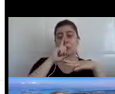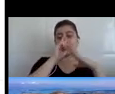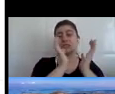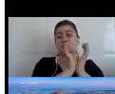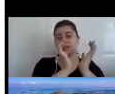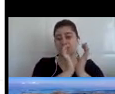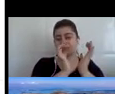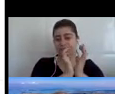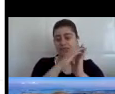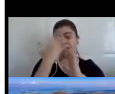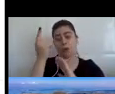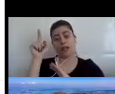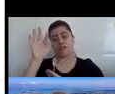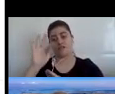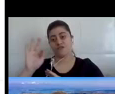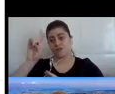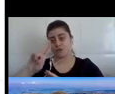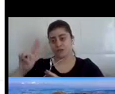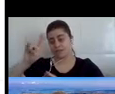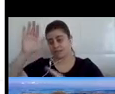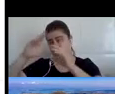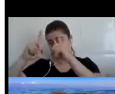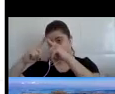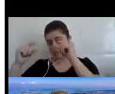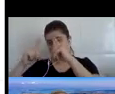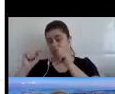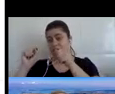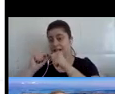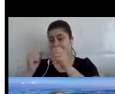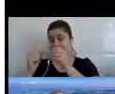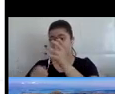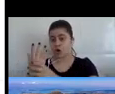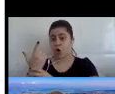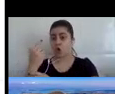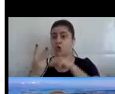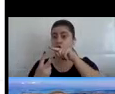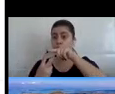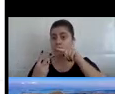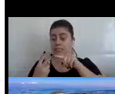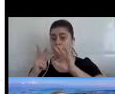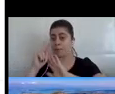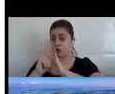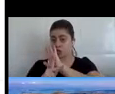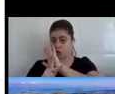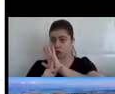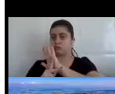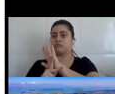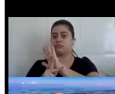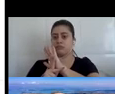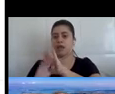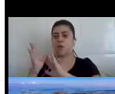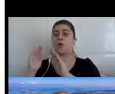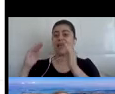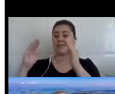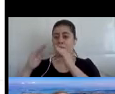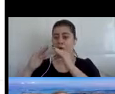gente na universidade desenvolveu, junto com esse trabalho que eu estou apresentando para vocês, um outro trabalho ligado a essa questão da ocupação informal,